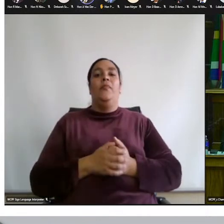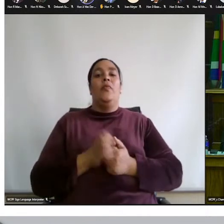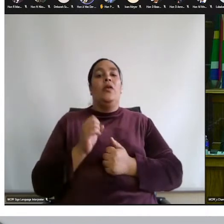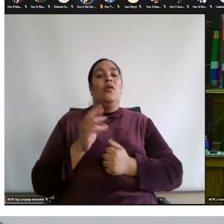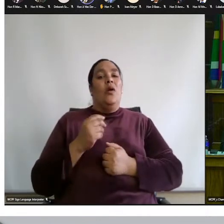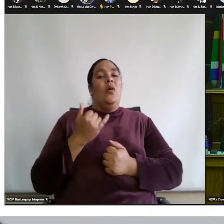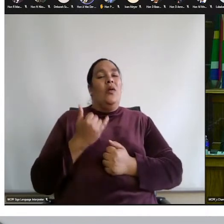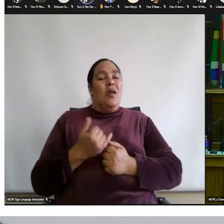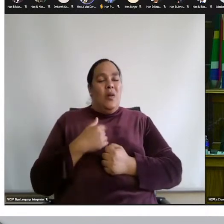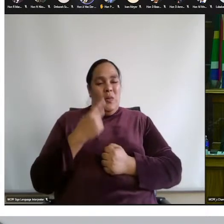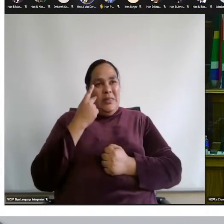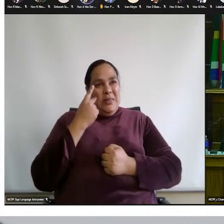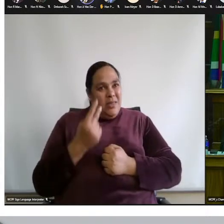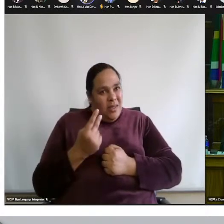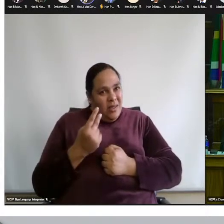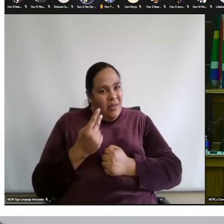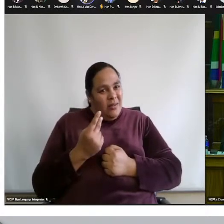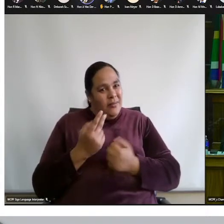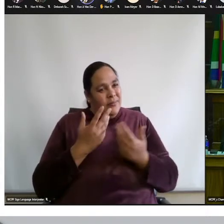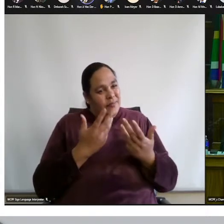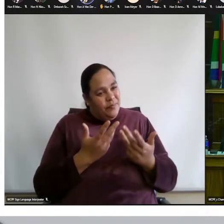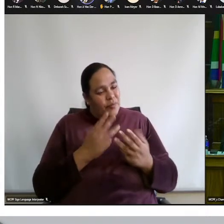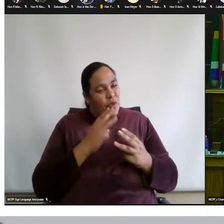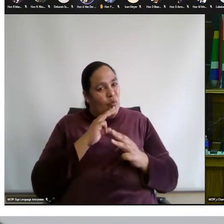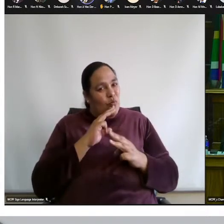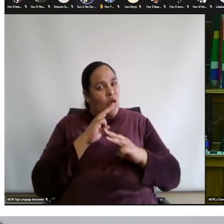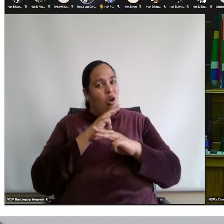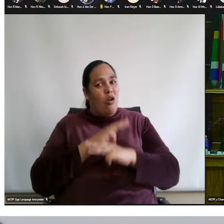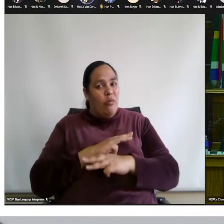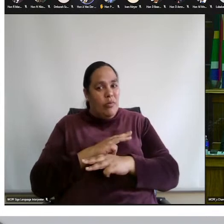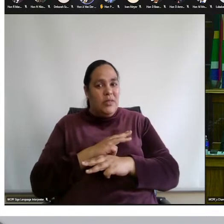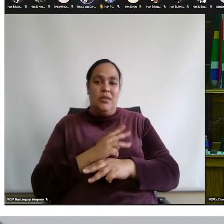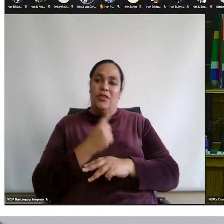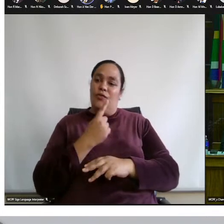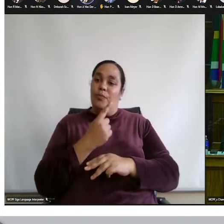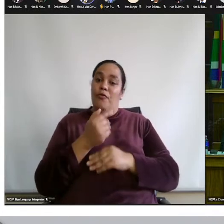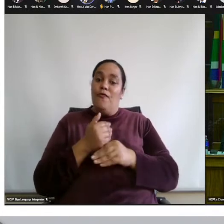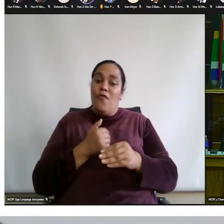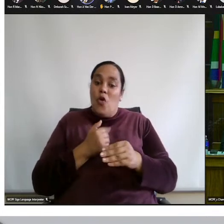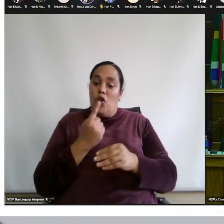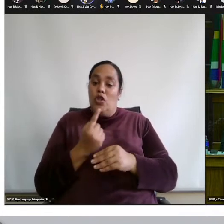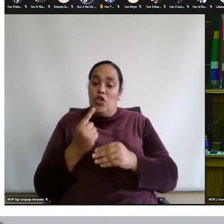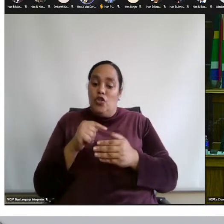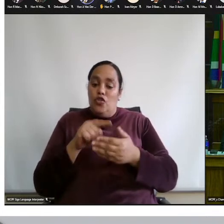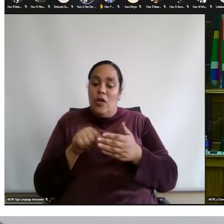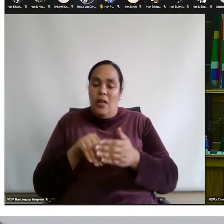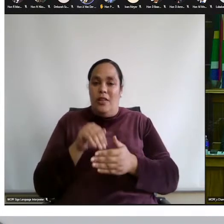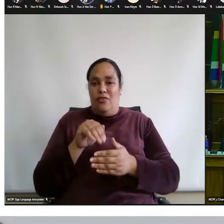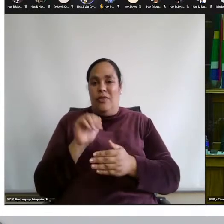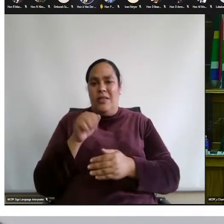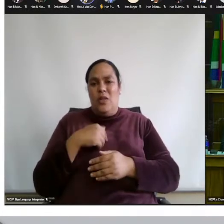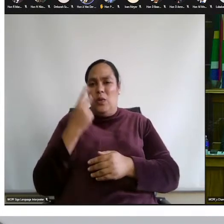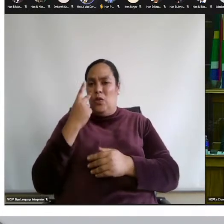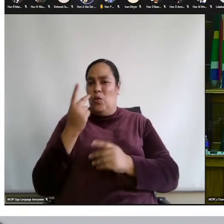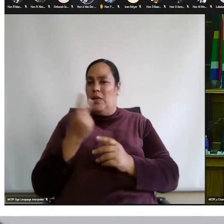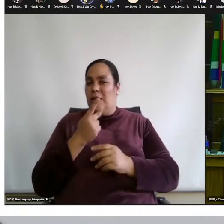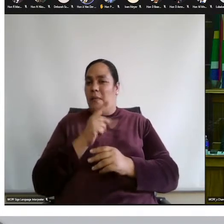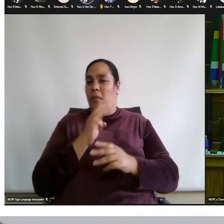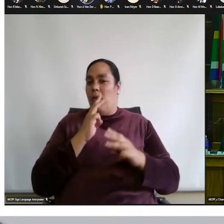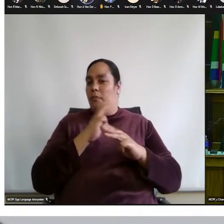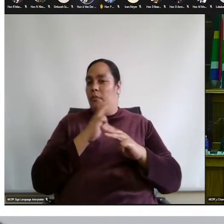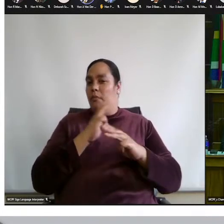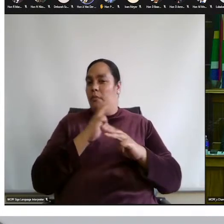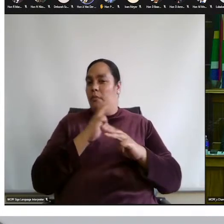sien hierdie soort van beloftes voor elke verkiesing. Ons het ook gesien dat daar beloftes was